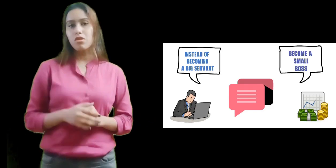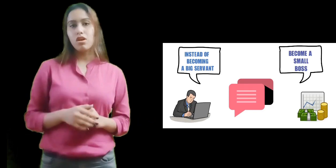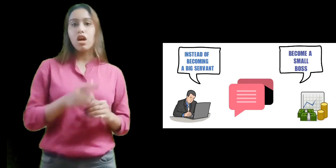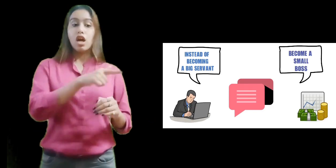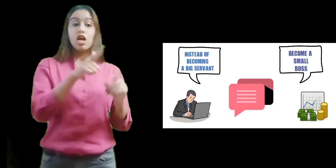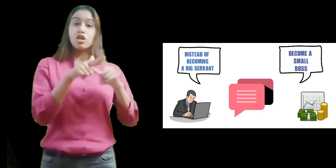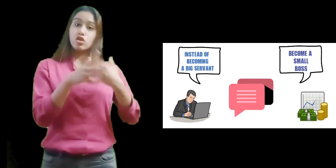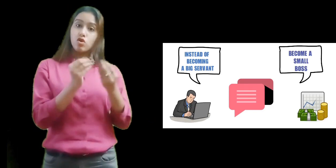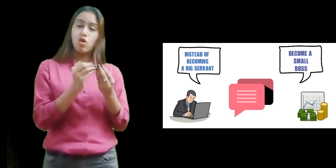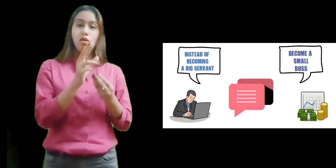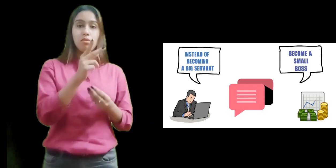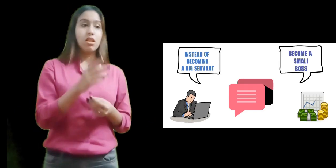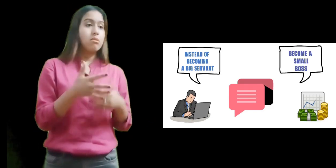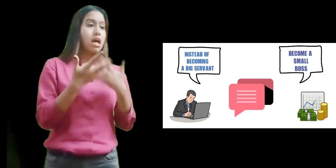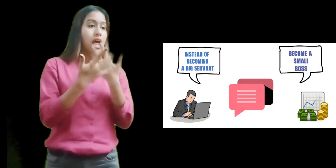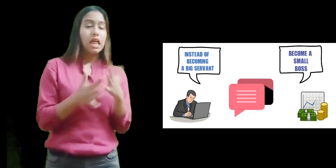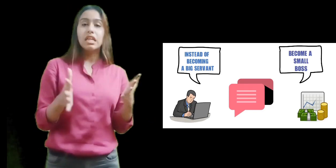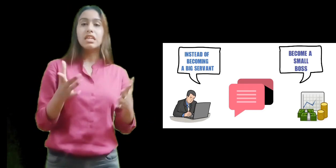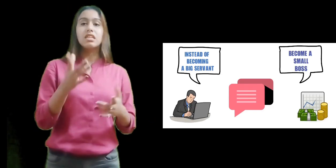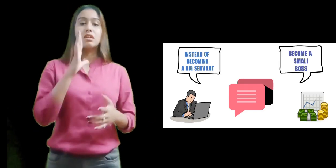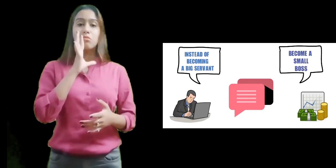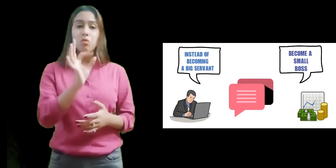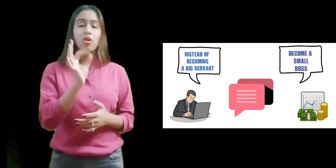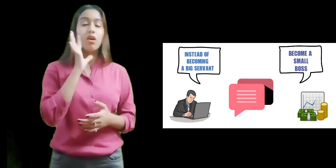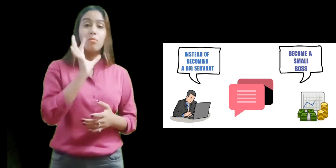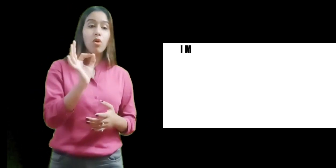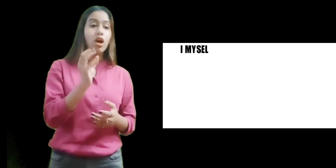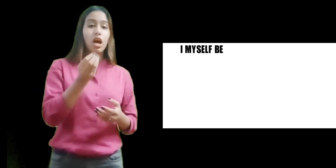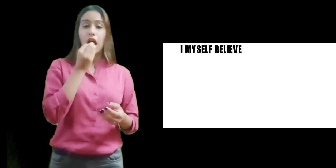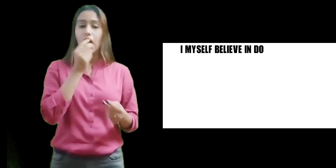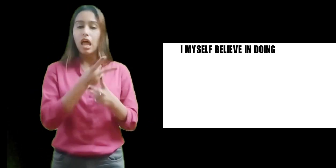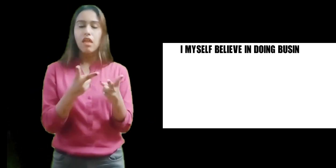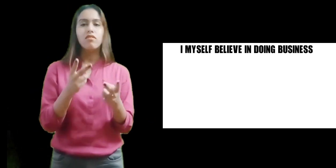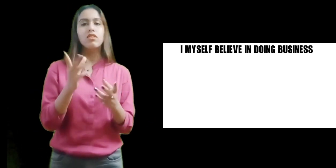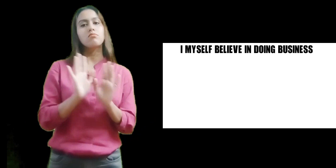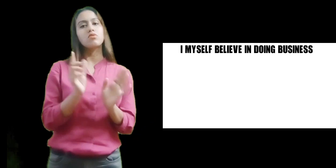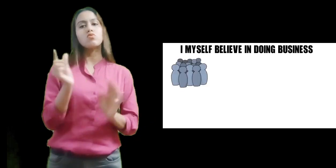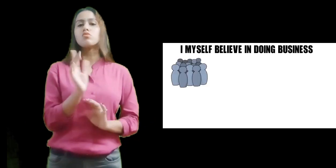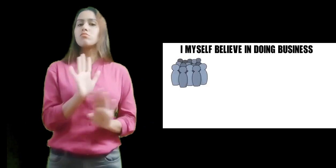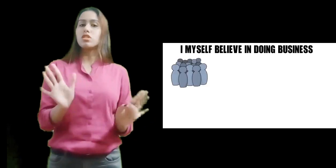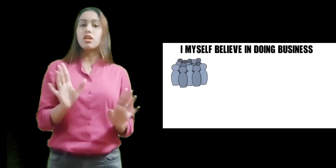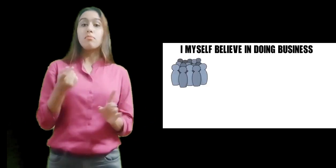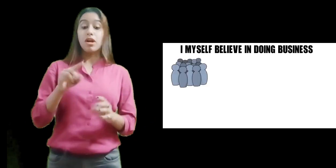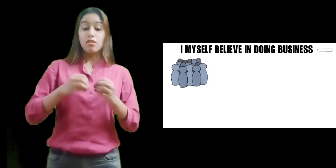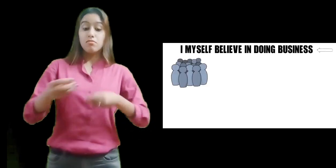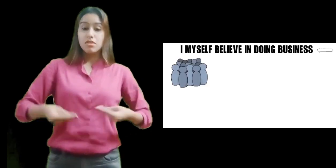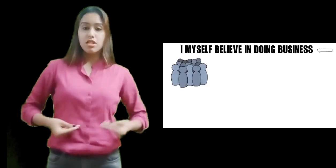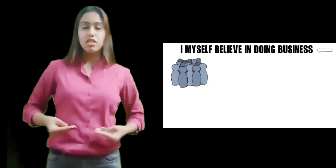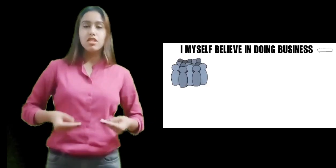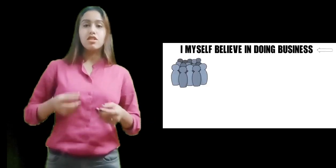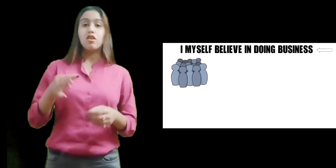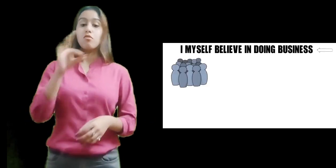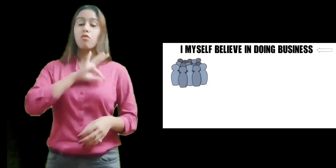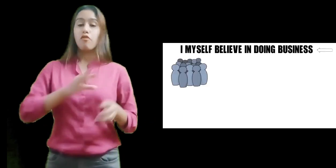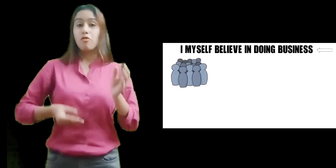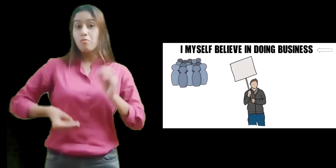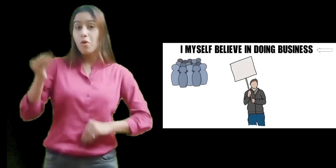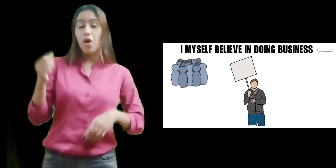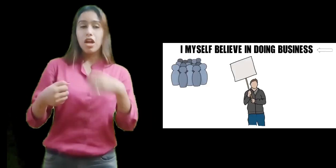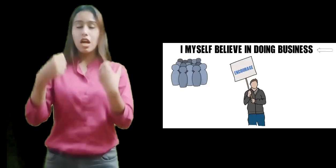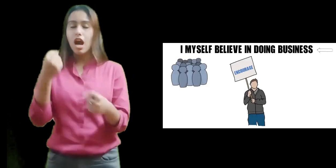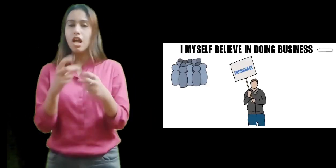पूरे करना है तो बिजनेस करो। वेल, सच में मैं इस बात पर बिलीव करता हूँ, इसीलिए आप देखोगे कि मैं हमेशा लोगों को बिजनेस करने के लिए एनकरेज करता